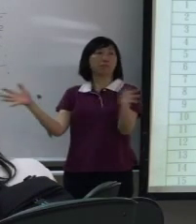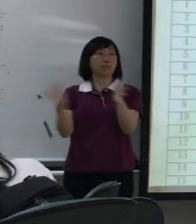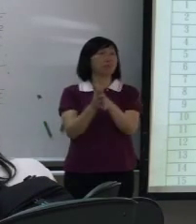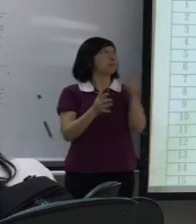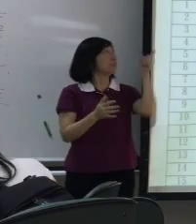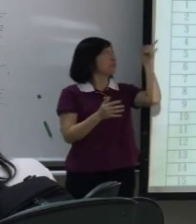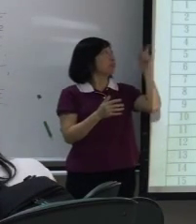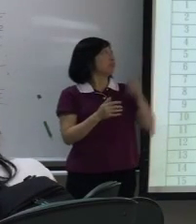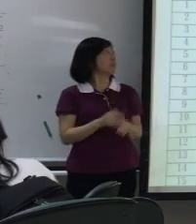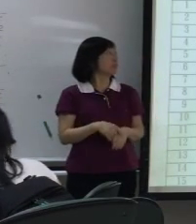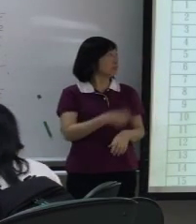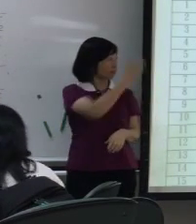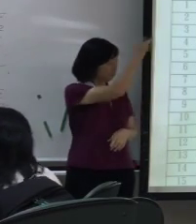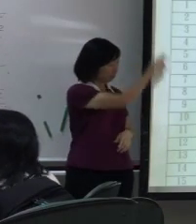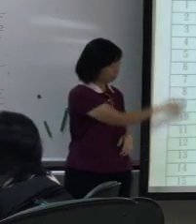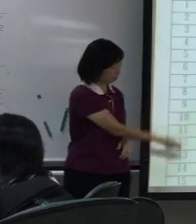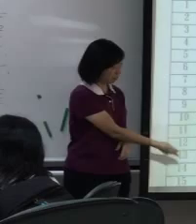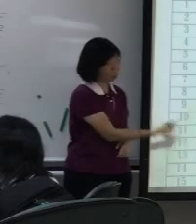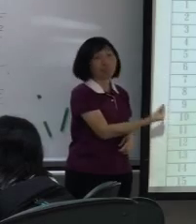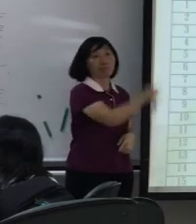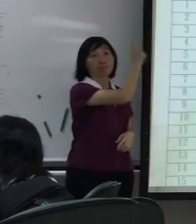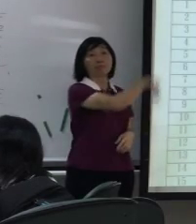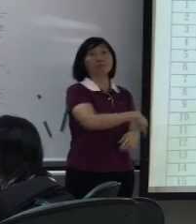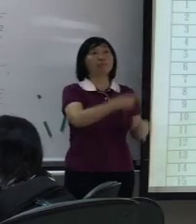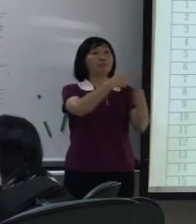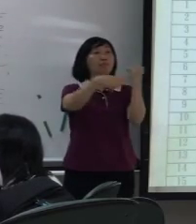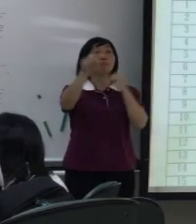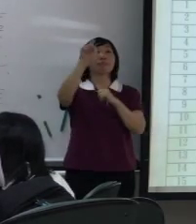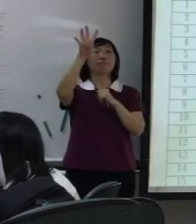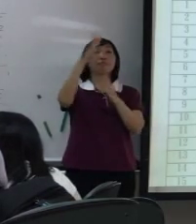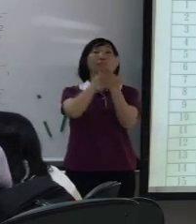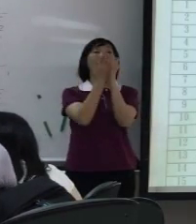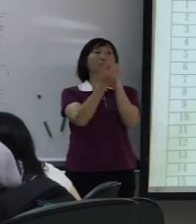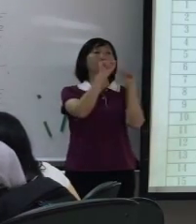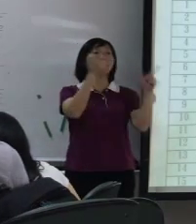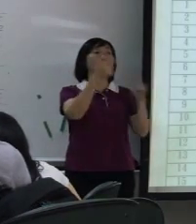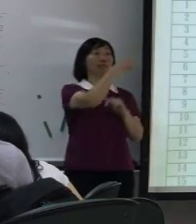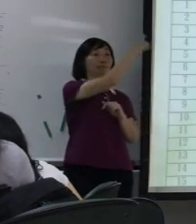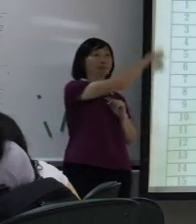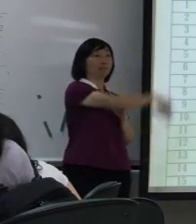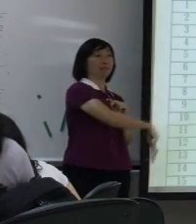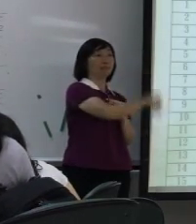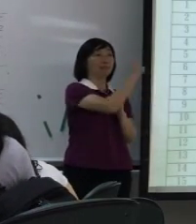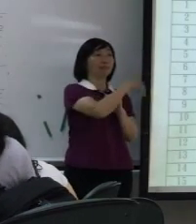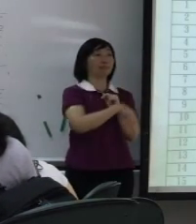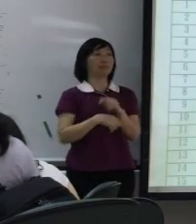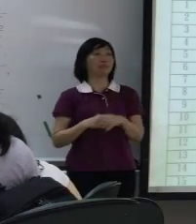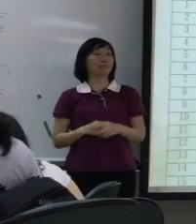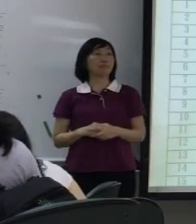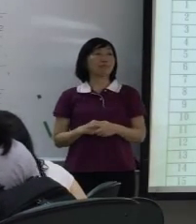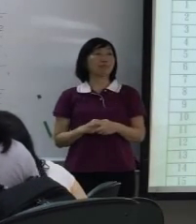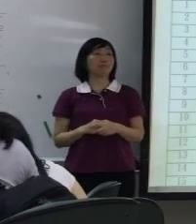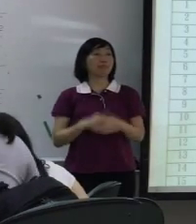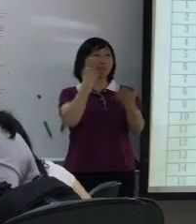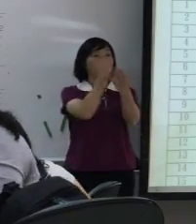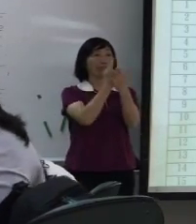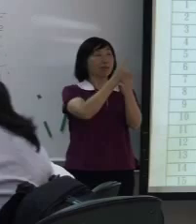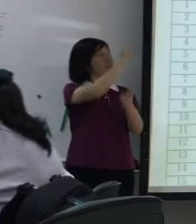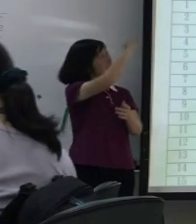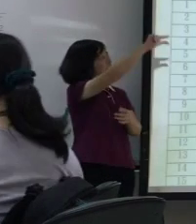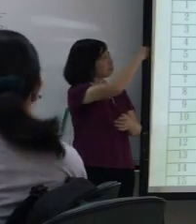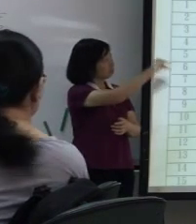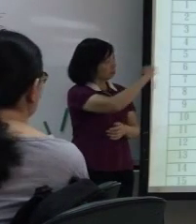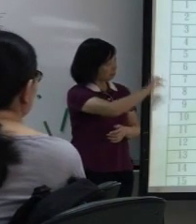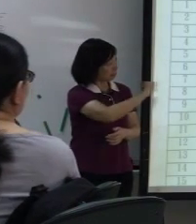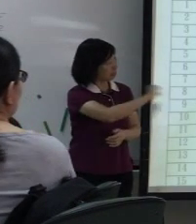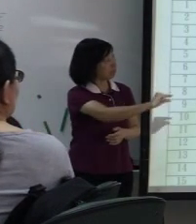主题分类的词汇就是这14种啊，这14种，那每一种的详细